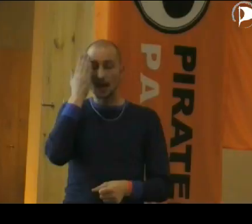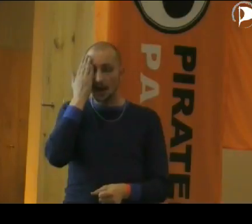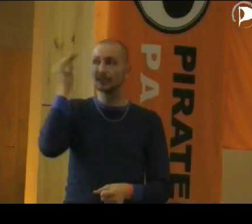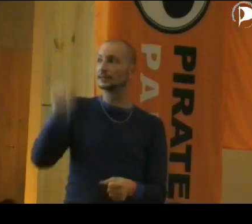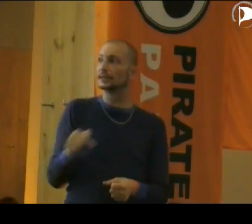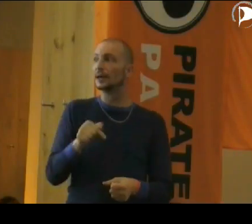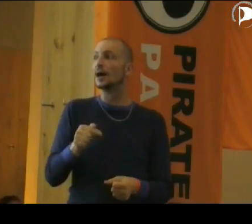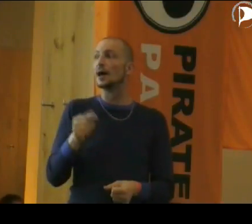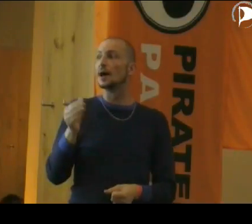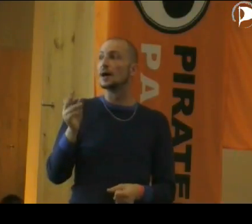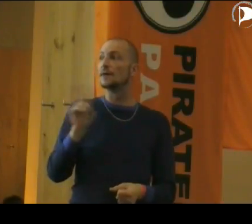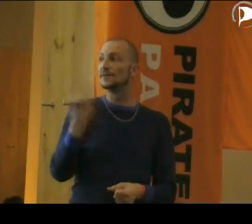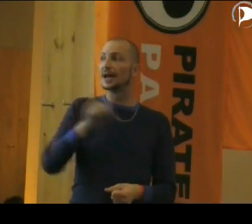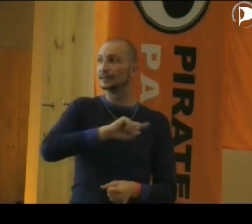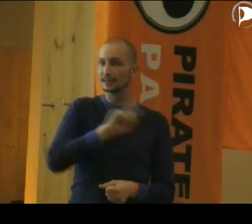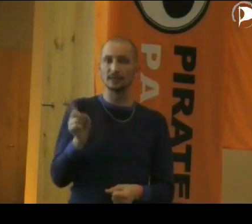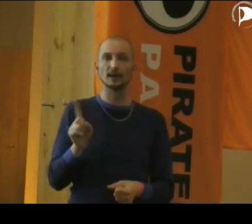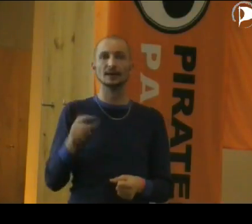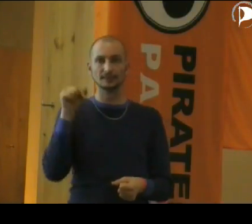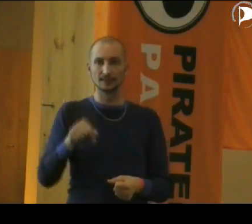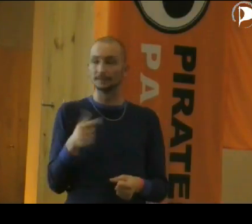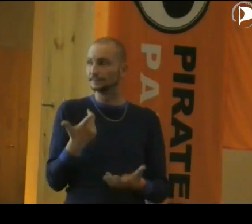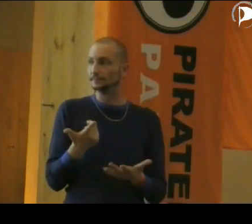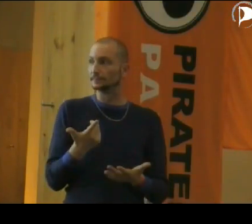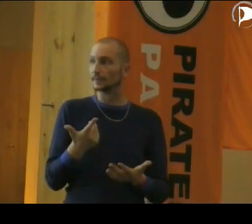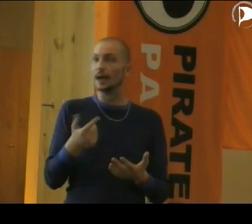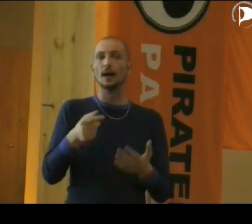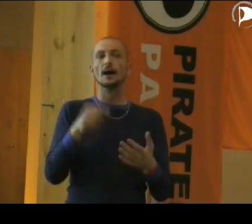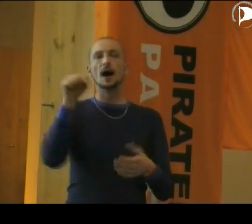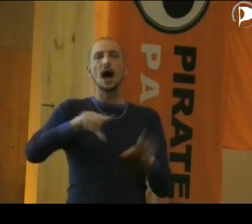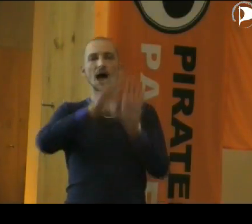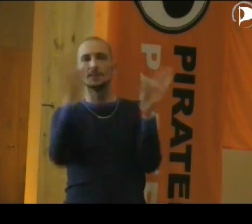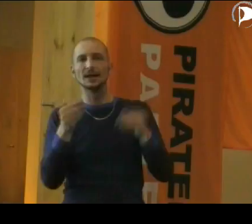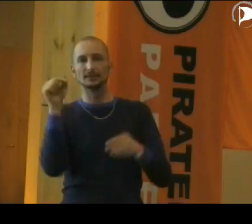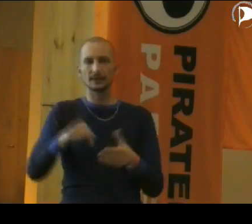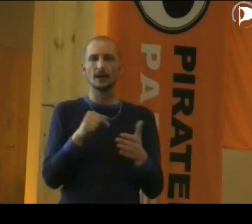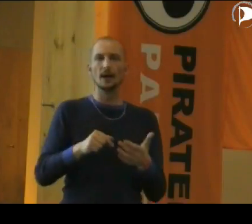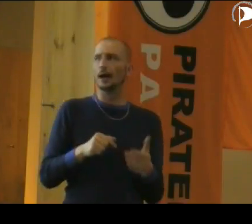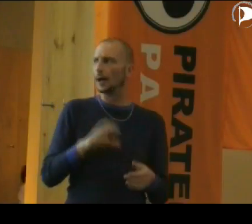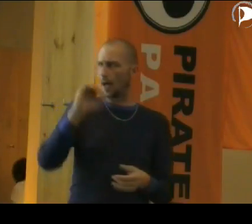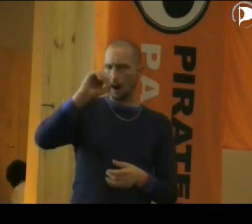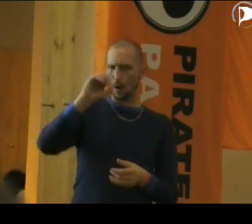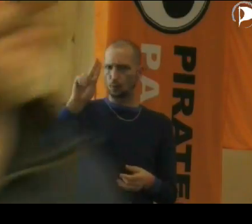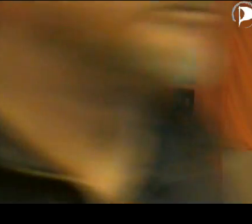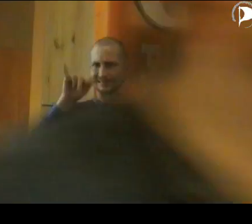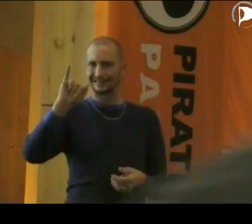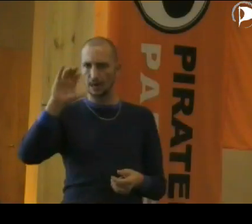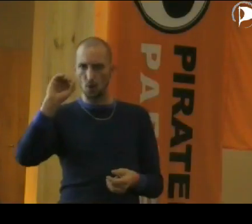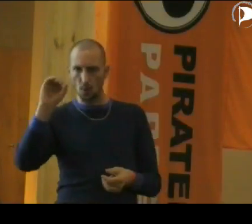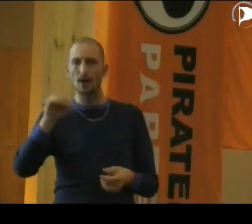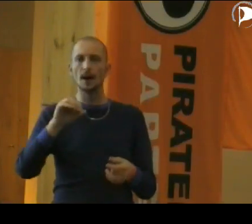teilen gerade audio buch lesen möchte soll auch er trotzdem die möglichkeit haben sich auch in